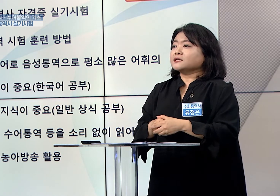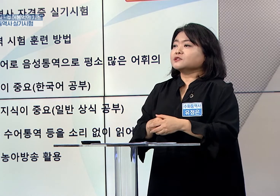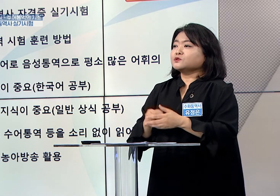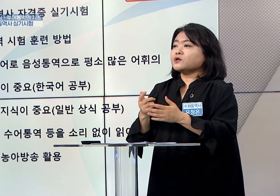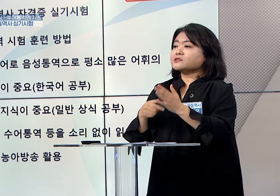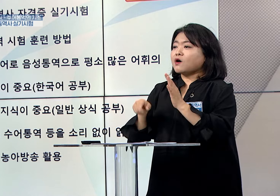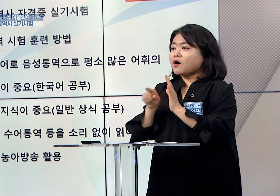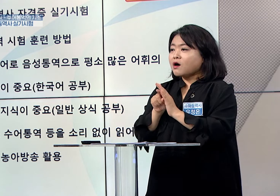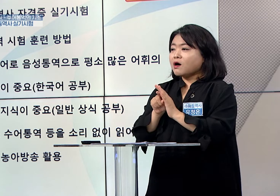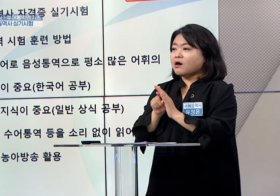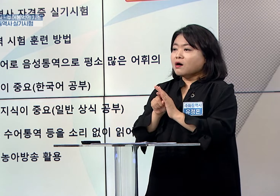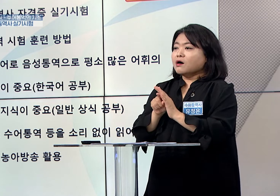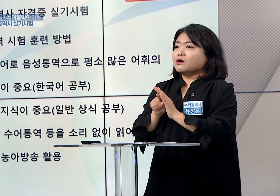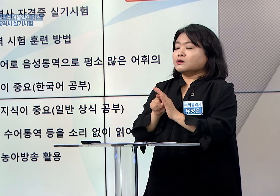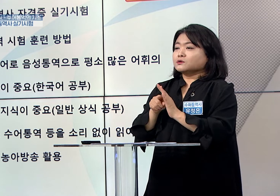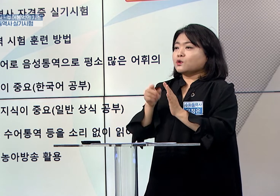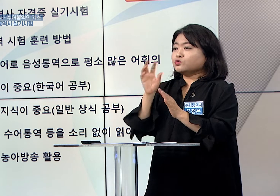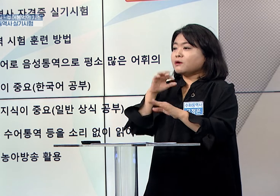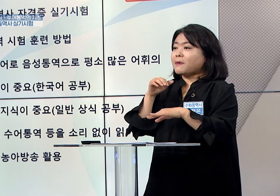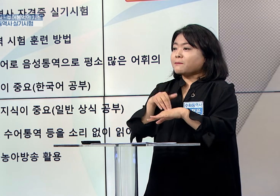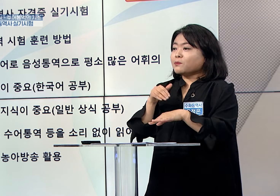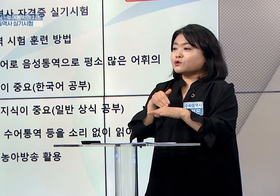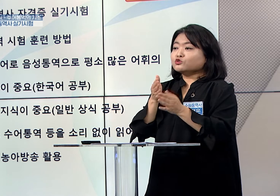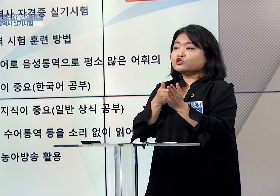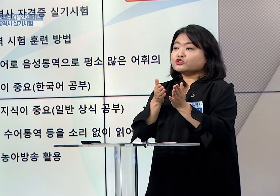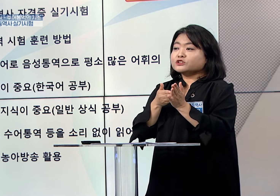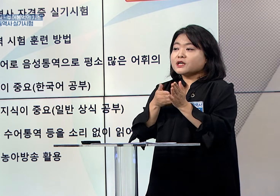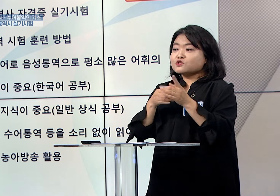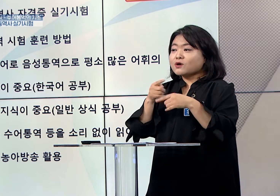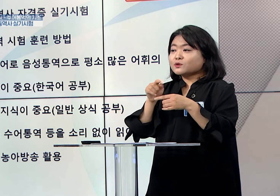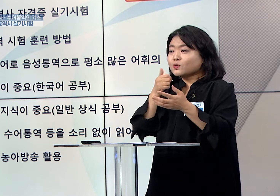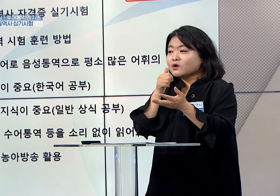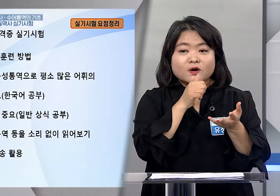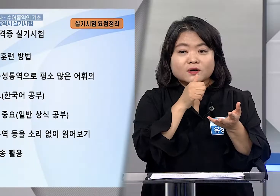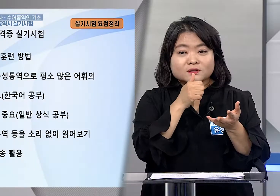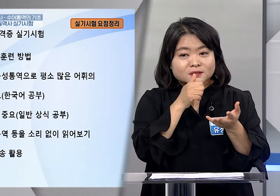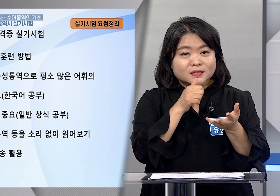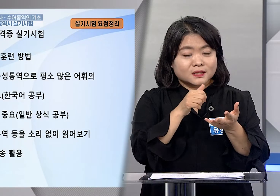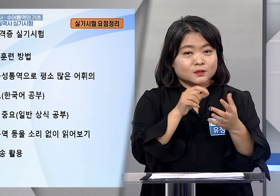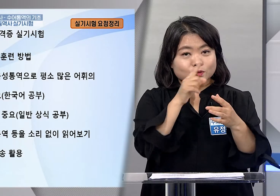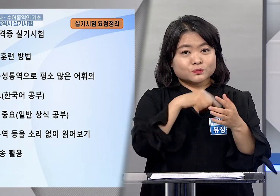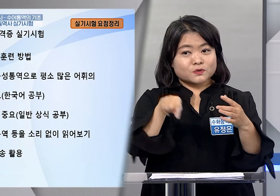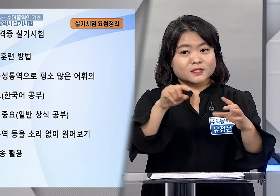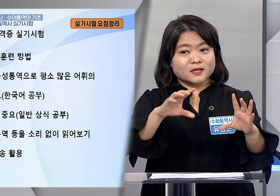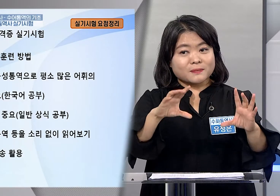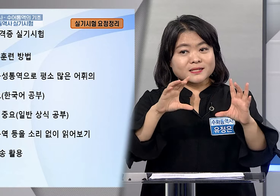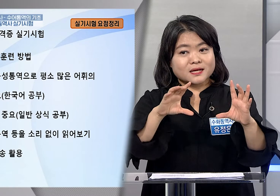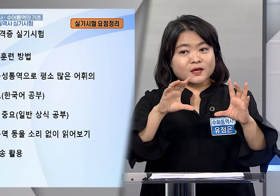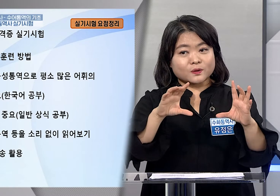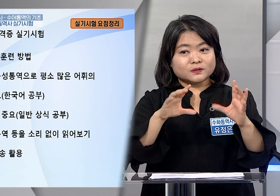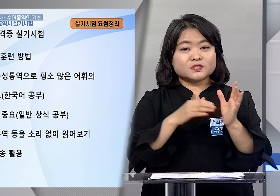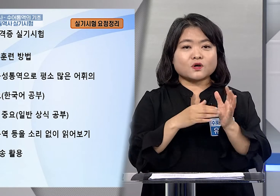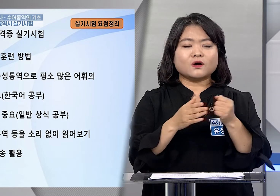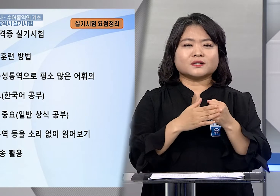이것을 위해서 또 훈련 방법으로 뉴스의 수화 통역이 요즘 굉장히 많잖아요. 그렇죠? 그래서